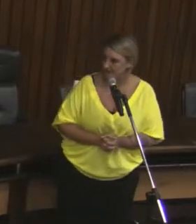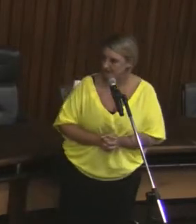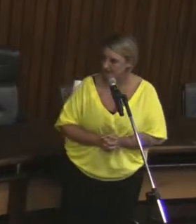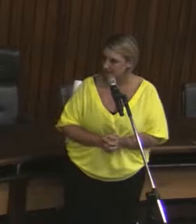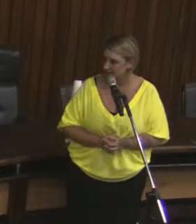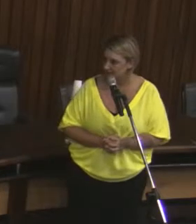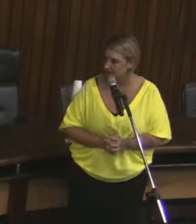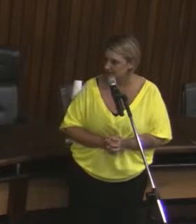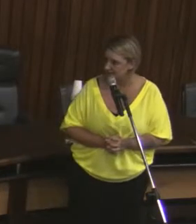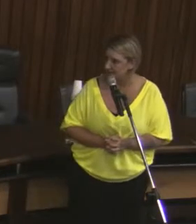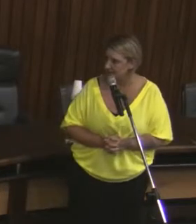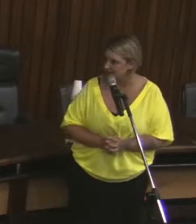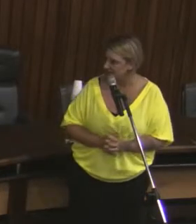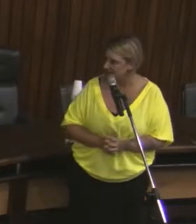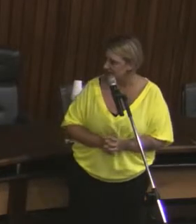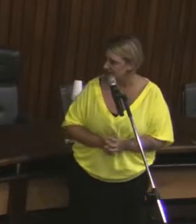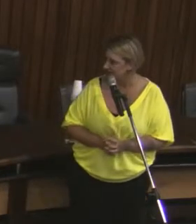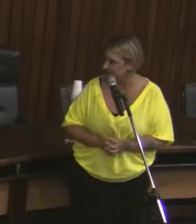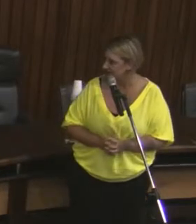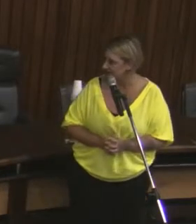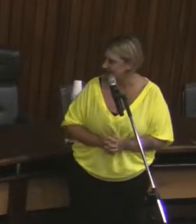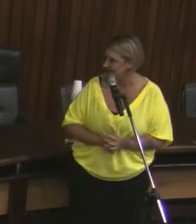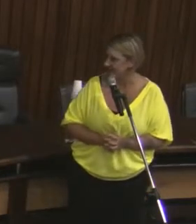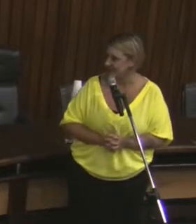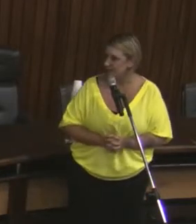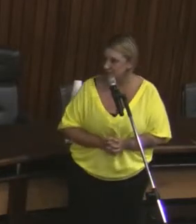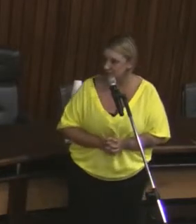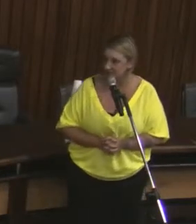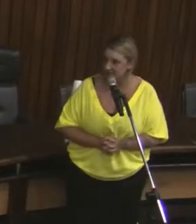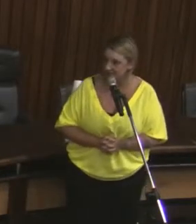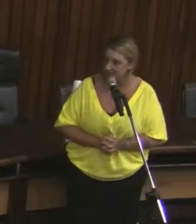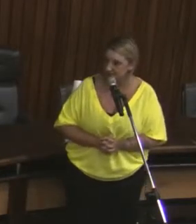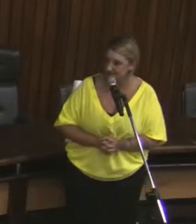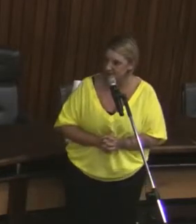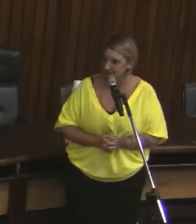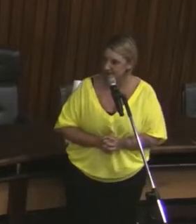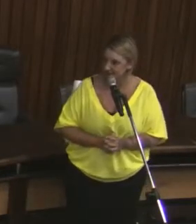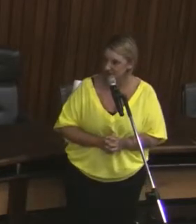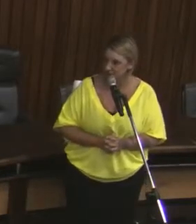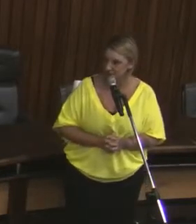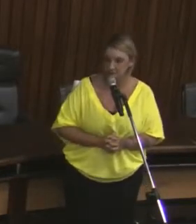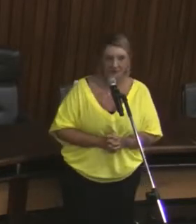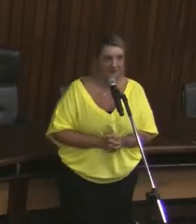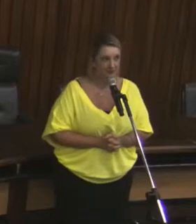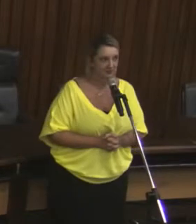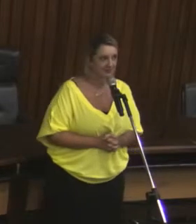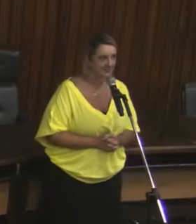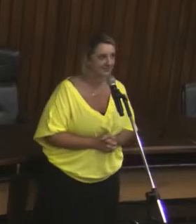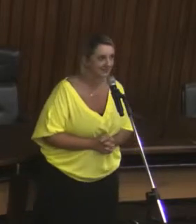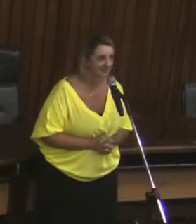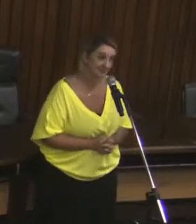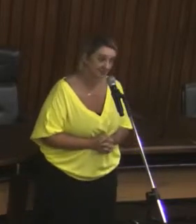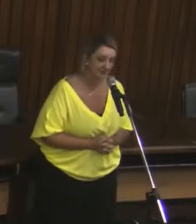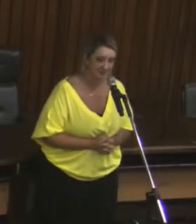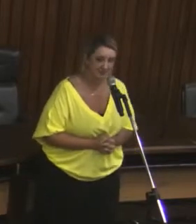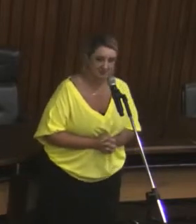verbo e no gerúndio. Eu vou estar librando daqui a alguns momentos, né? Exatamente verdade, isso.